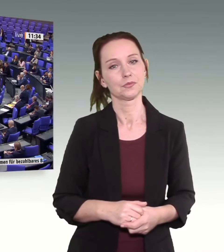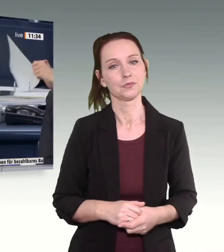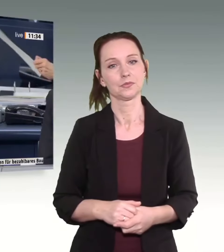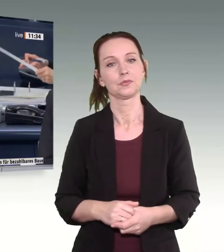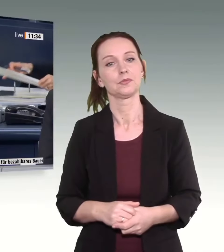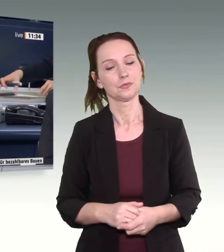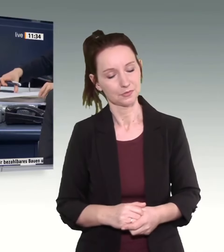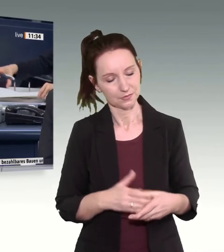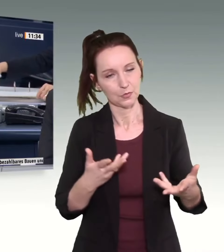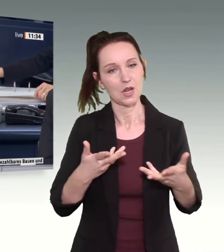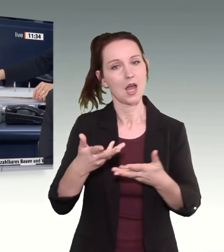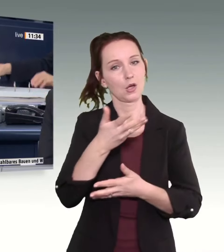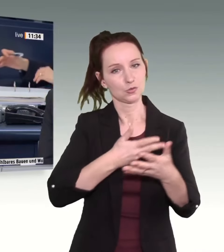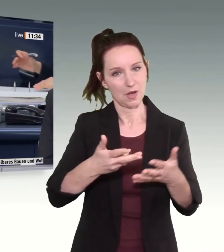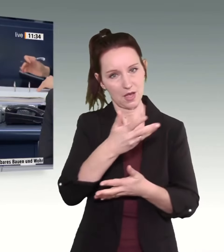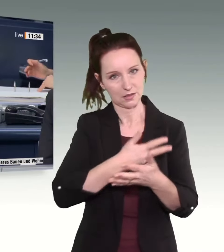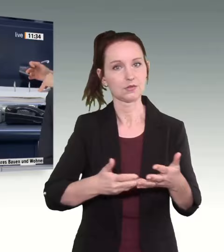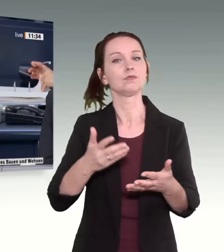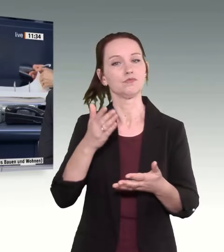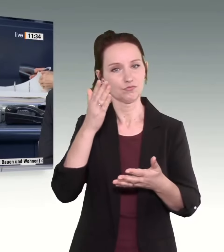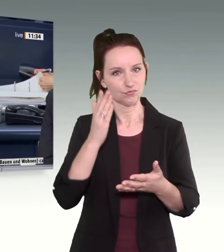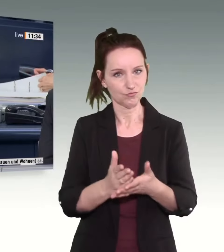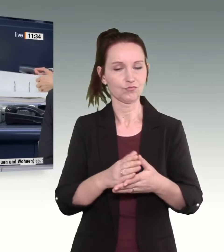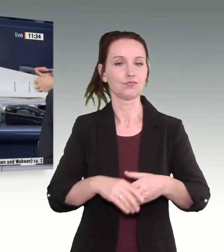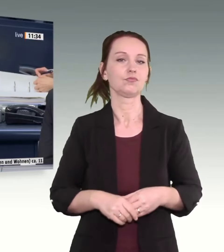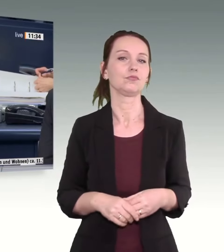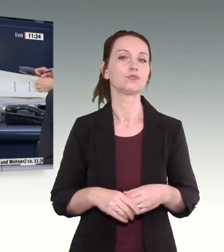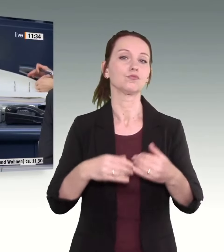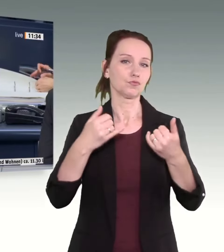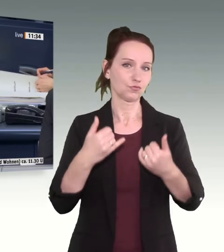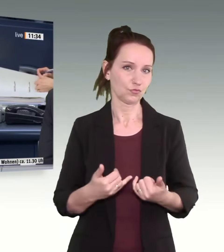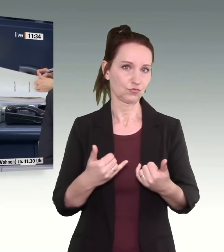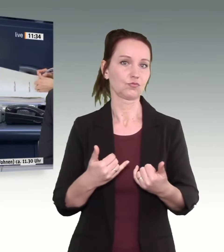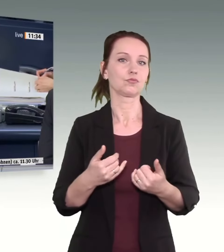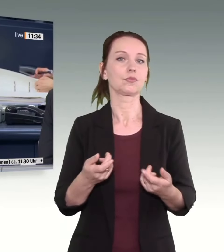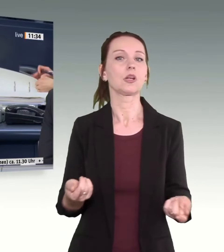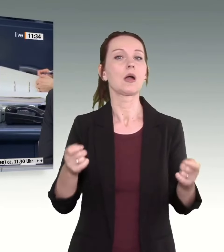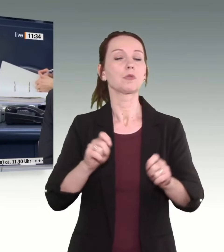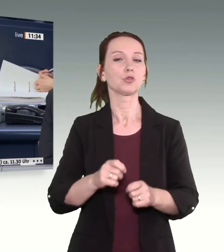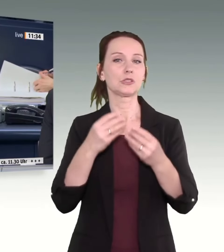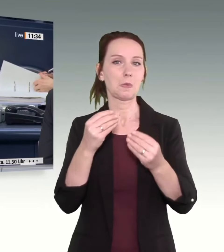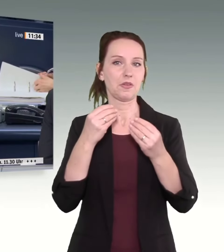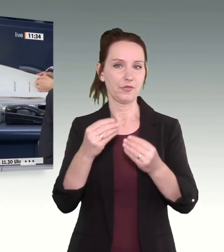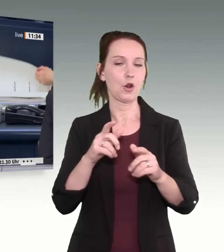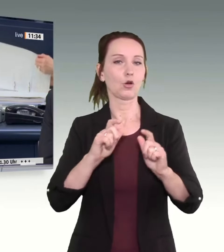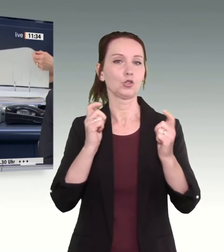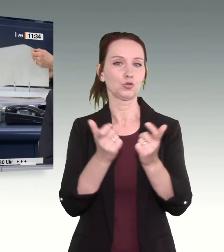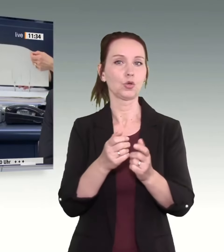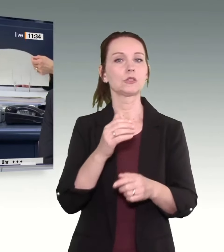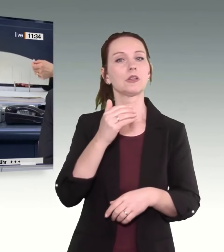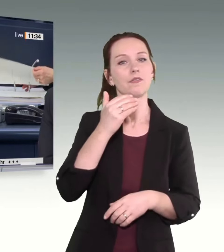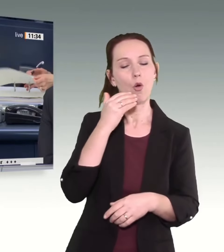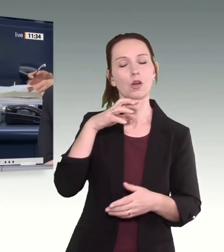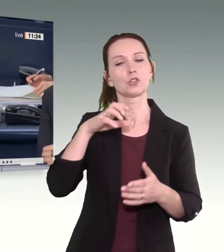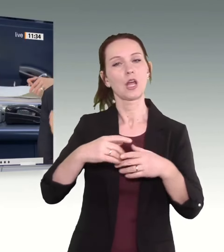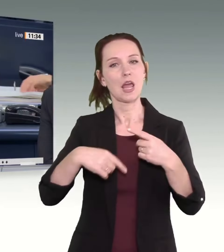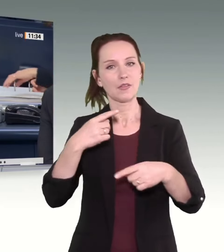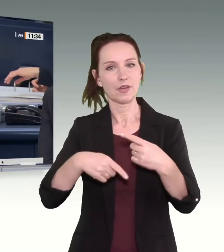Damit schließe ich die Aussprache. Wir kommen zur Abstimmung über die Beschlussempfehlung des Ausschusses für Wohn- und Stadtentwicklung,